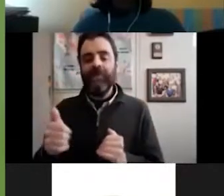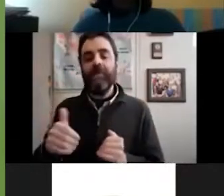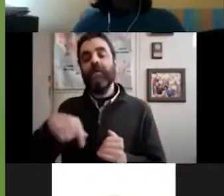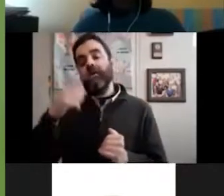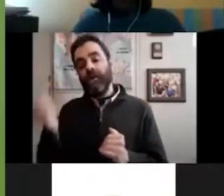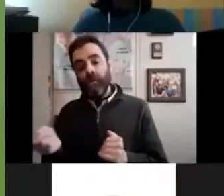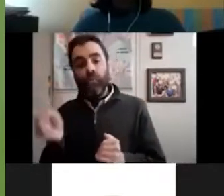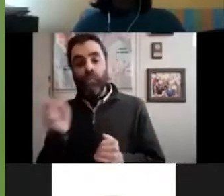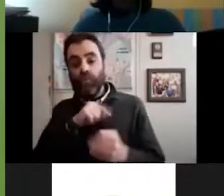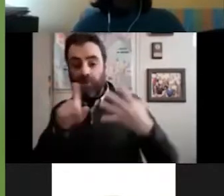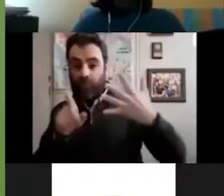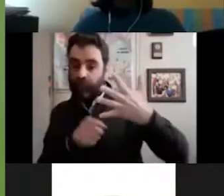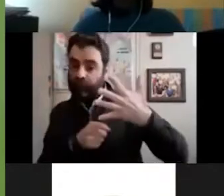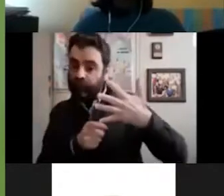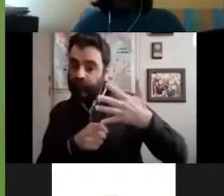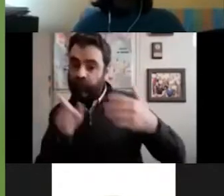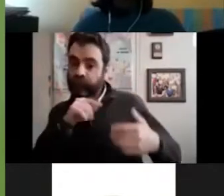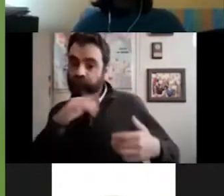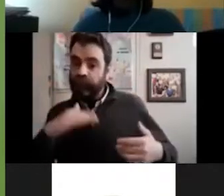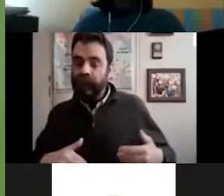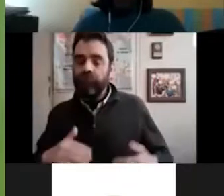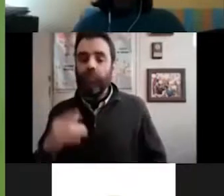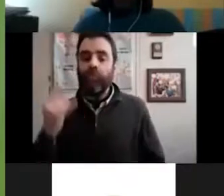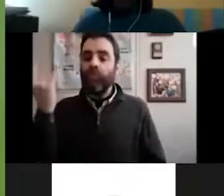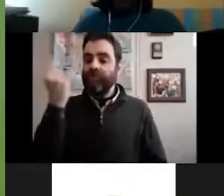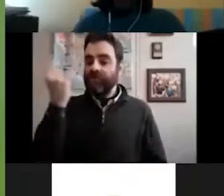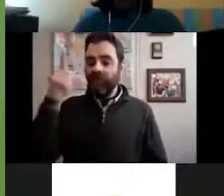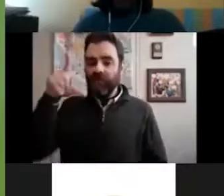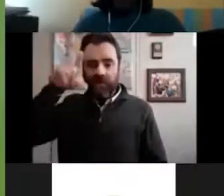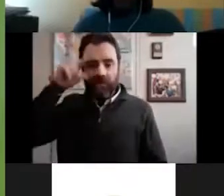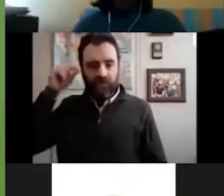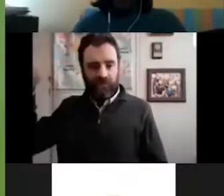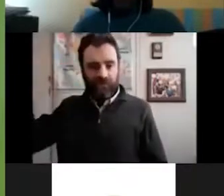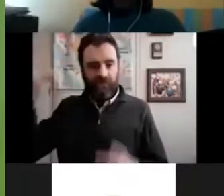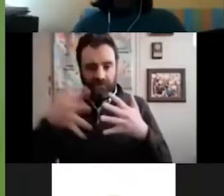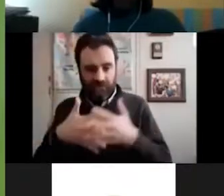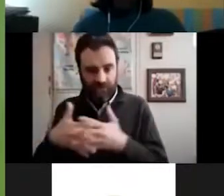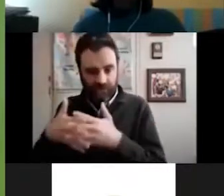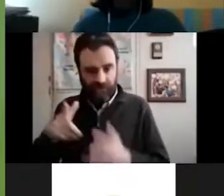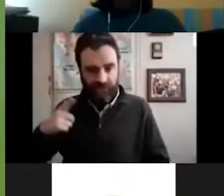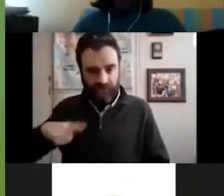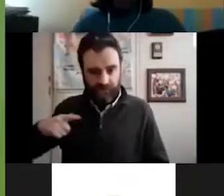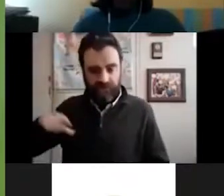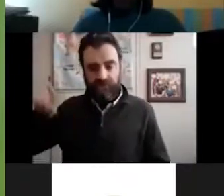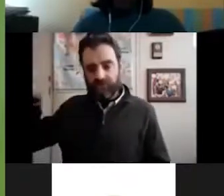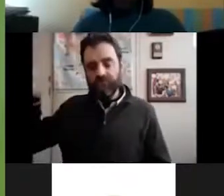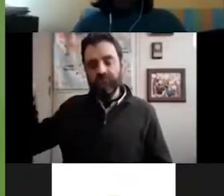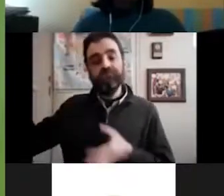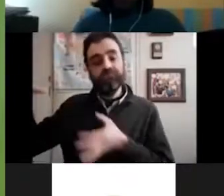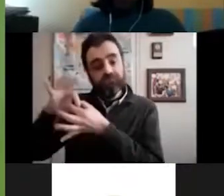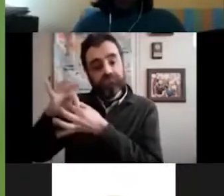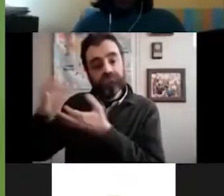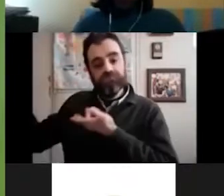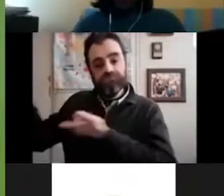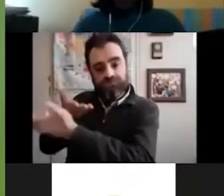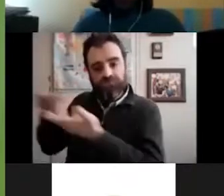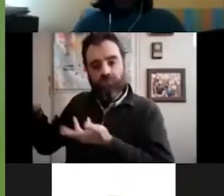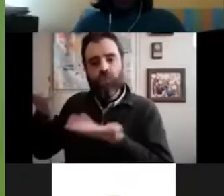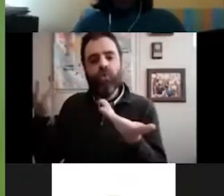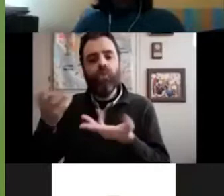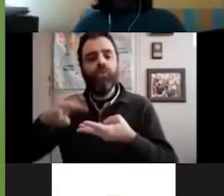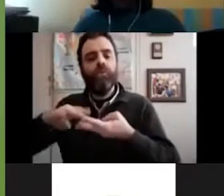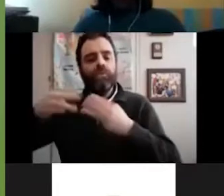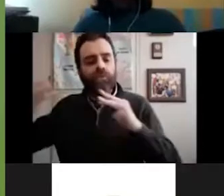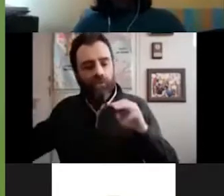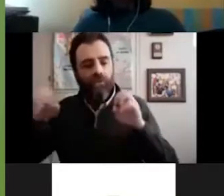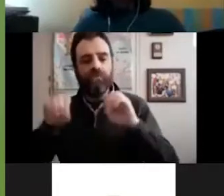que me disculpan, pero no comprendo bien a qué se refiere eso. Y el último, la Universidad de Gallaudet, que es de Estados Unidos, también